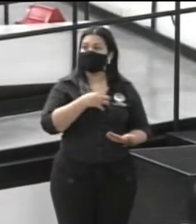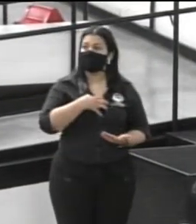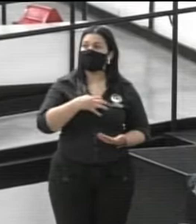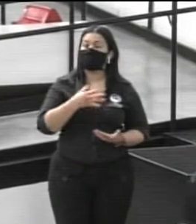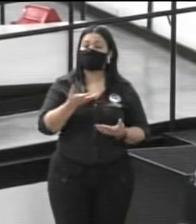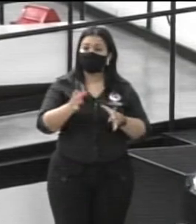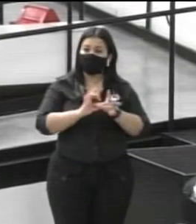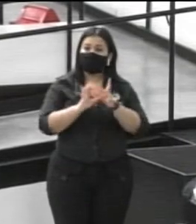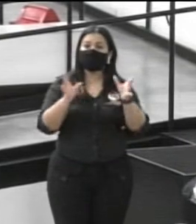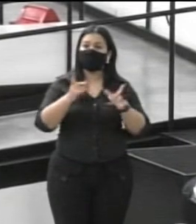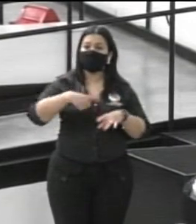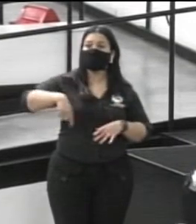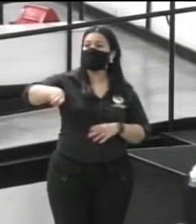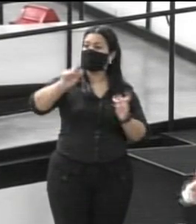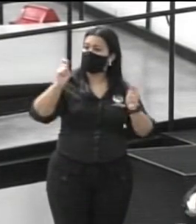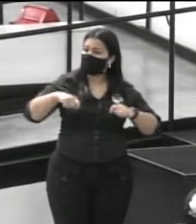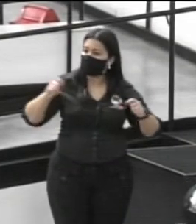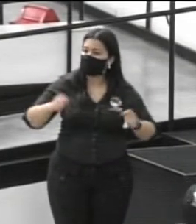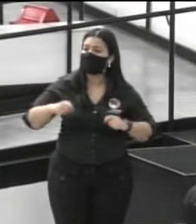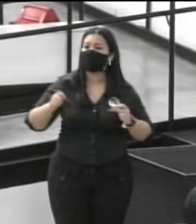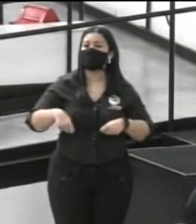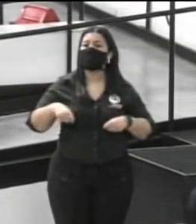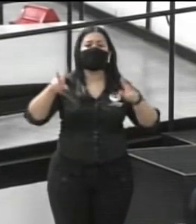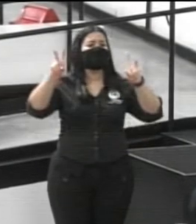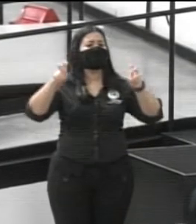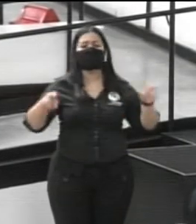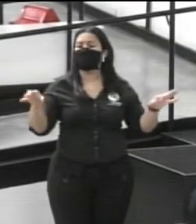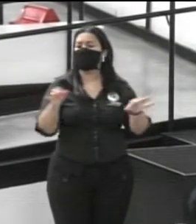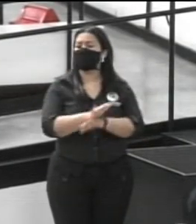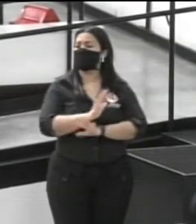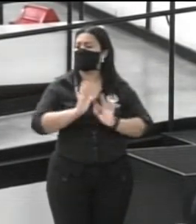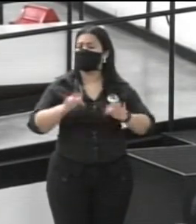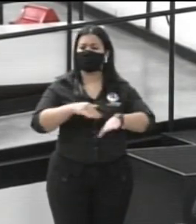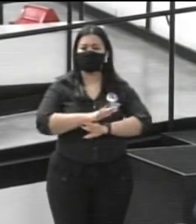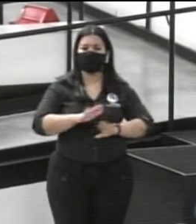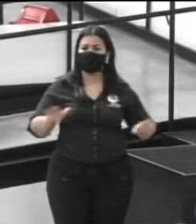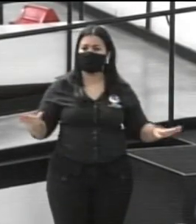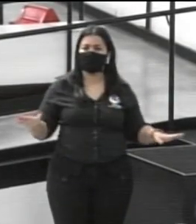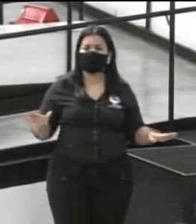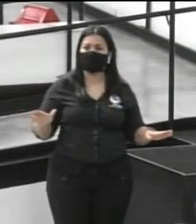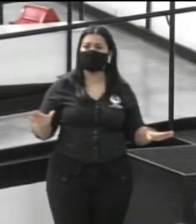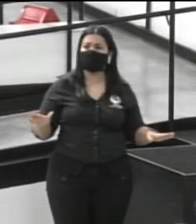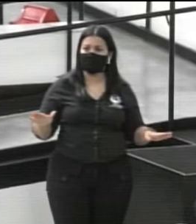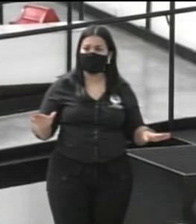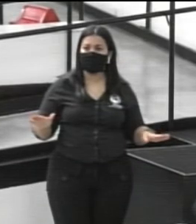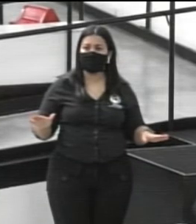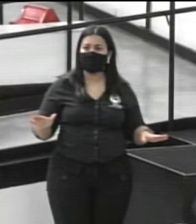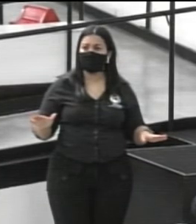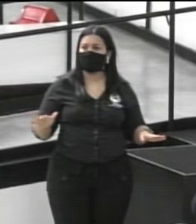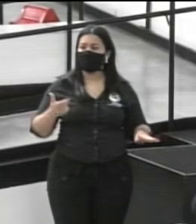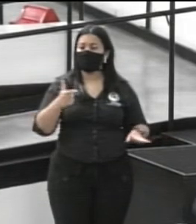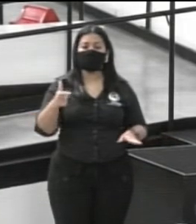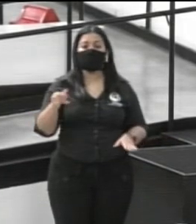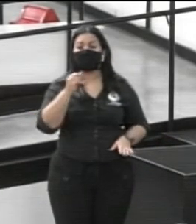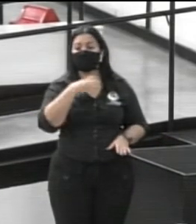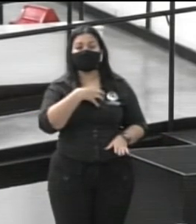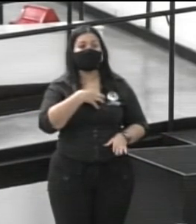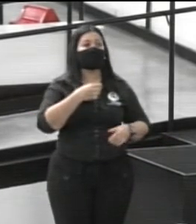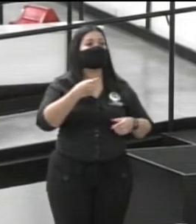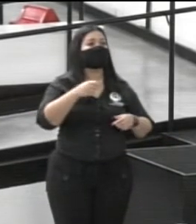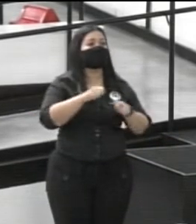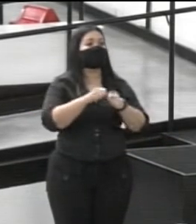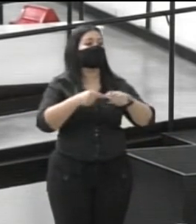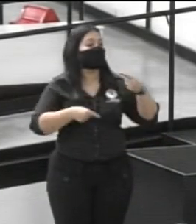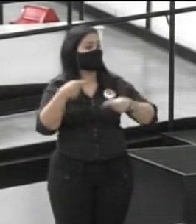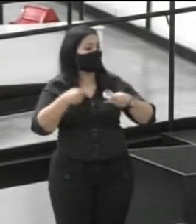que todos possam encerrar esse assunto, né? Eu entendo, na minha maneira de fazer política, até